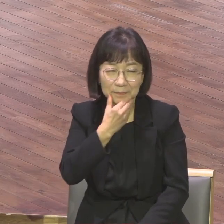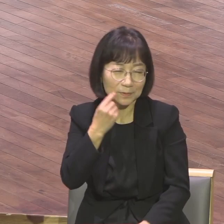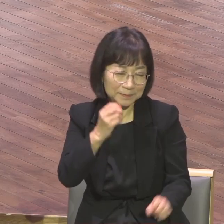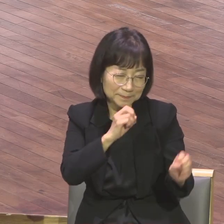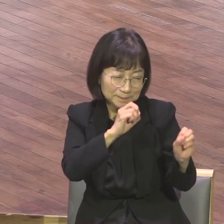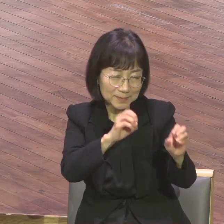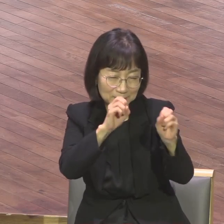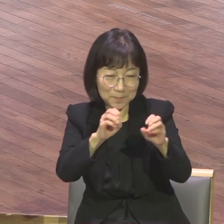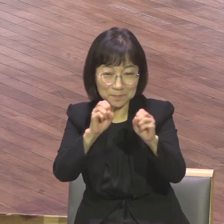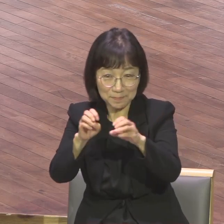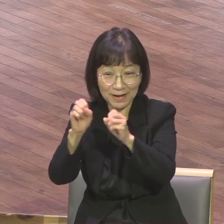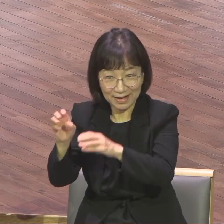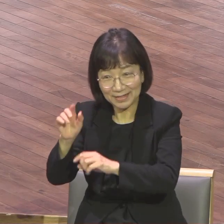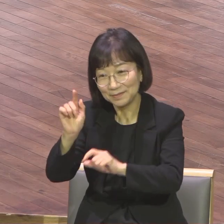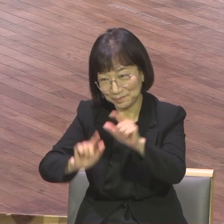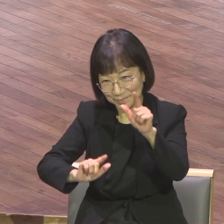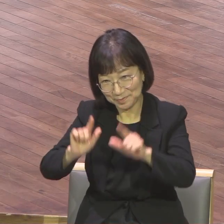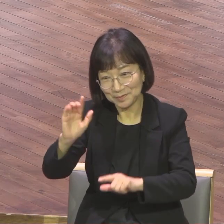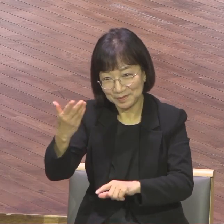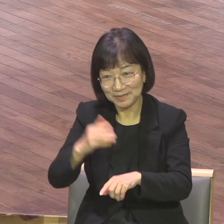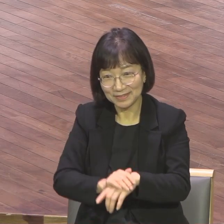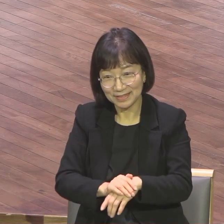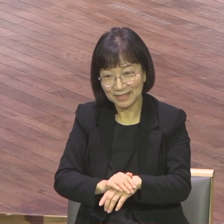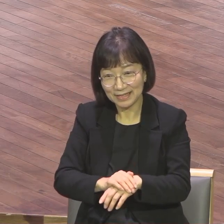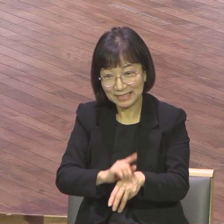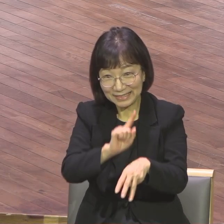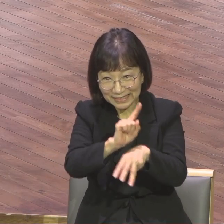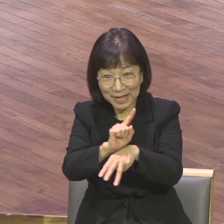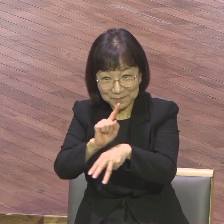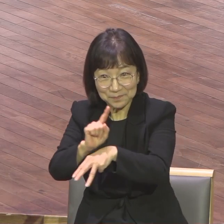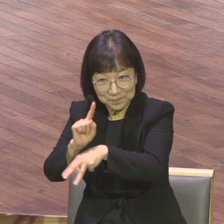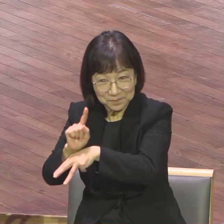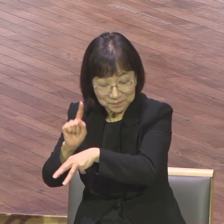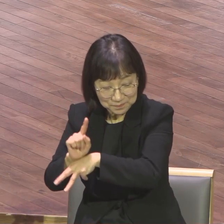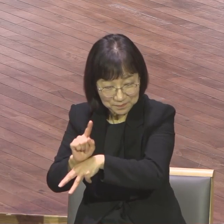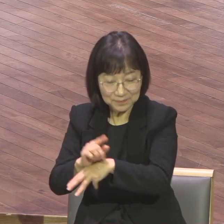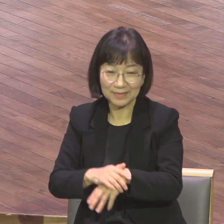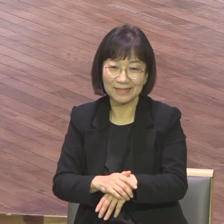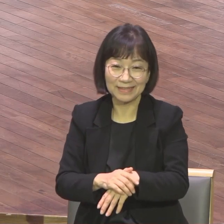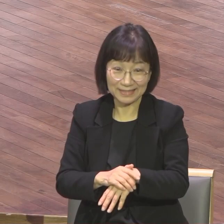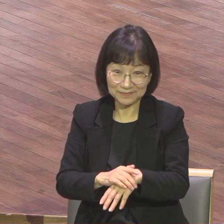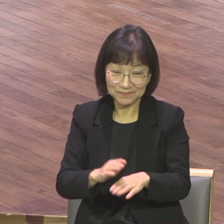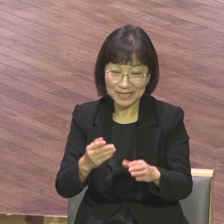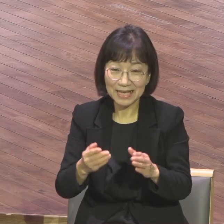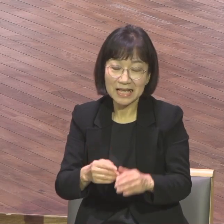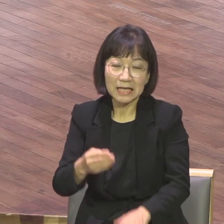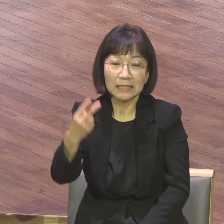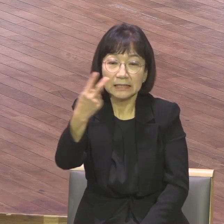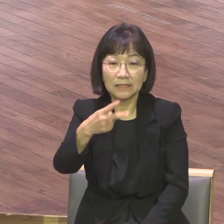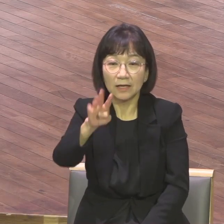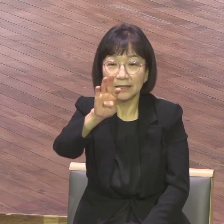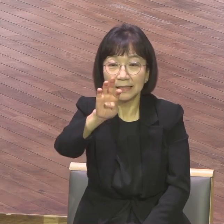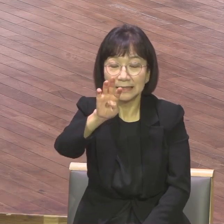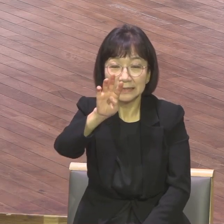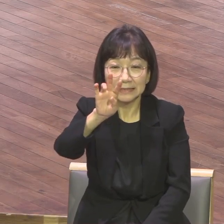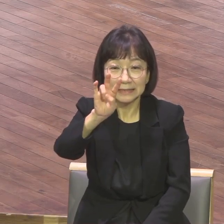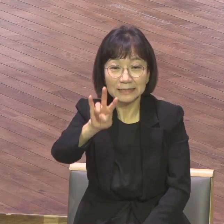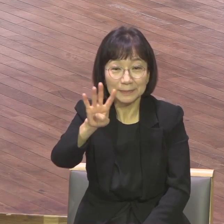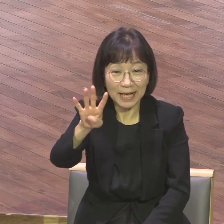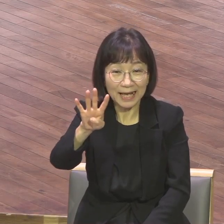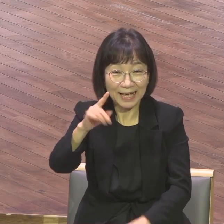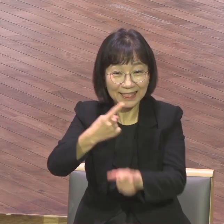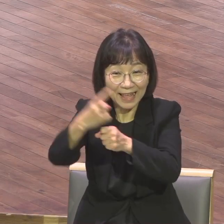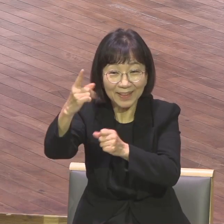지금 3.21조 3운동 이거 펼쳐나가는 것입니다. 2024년도에는 권륙전도, 이제